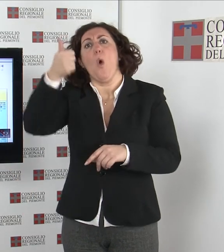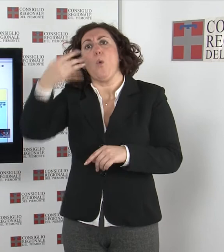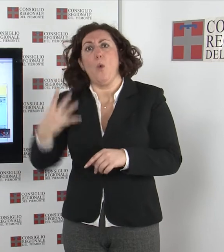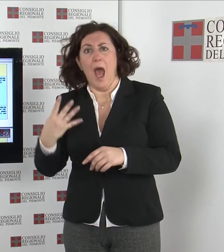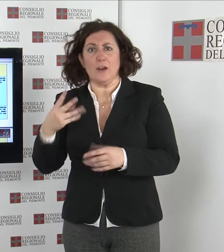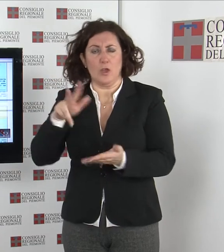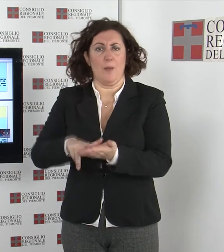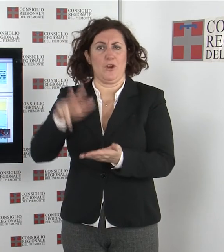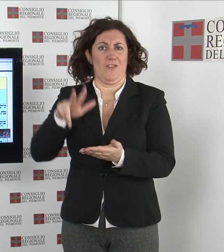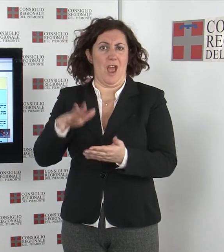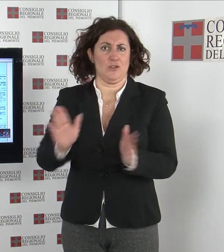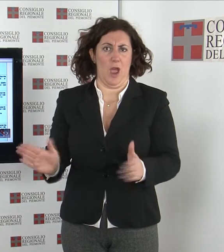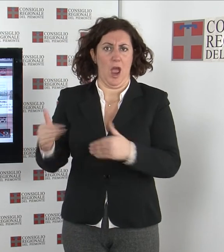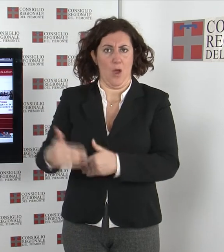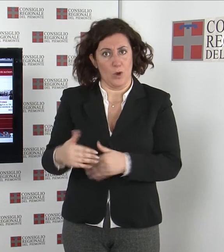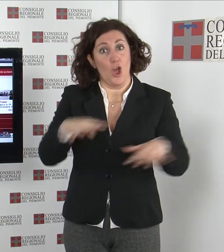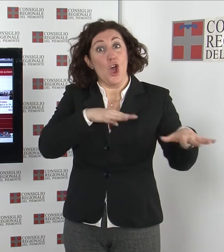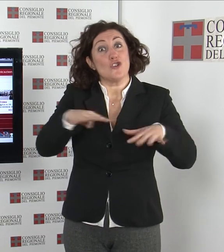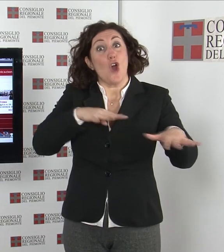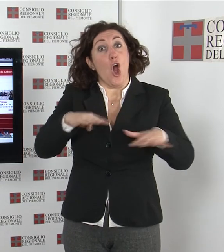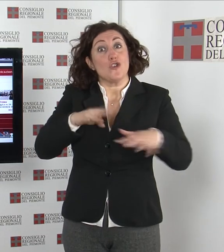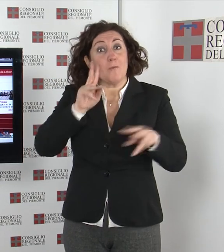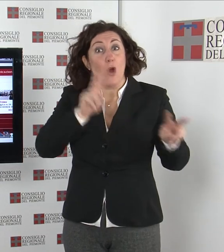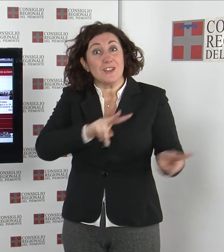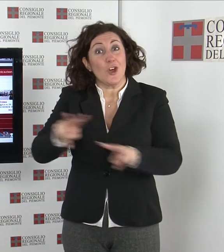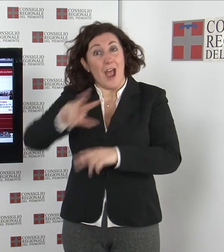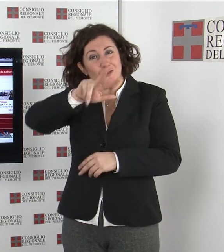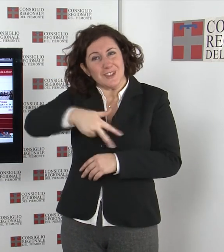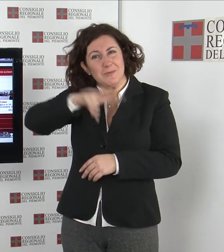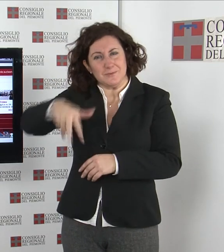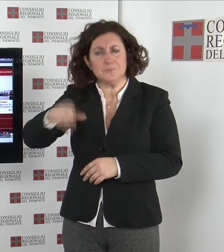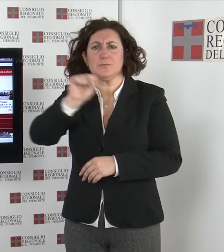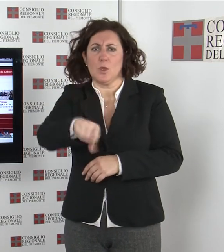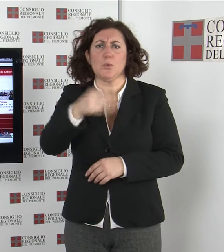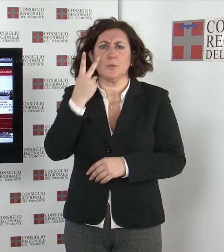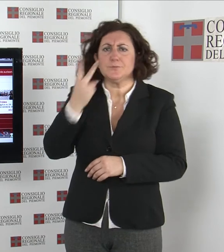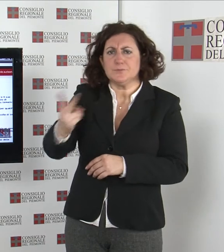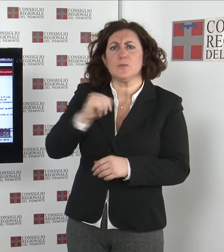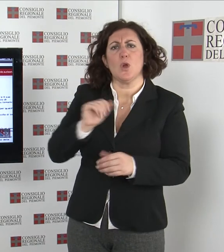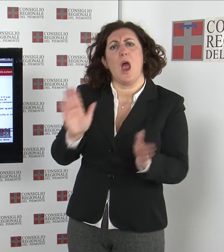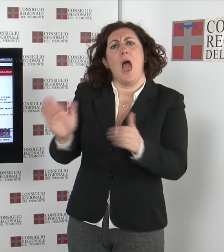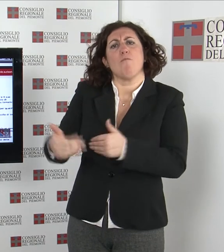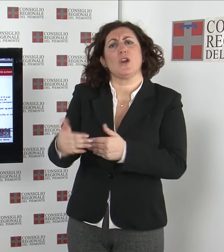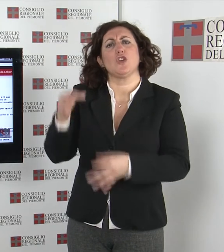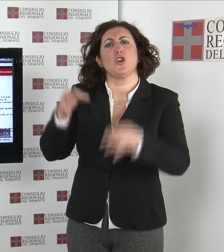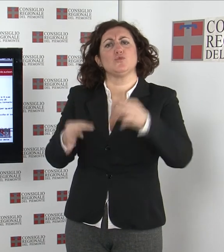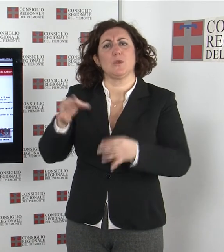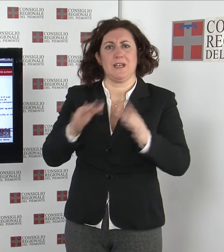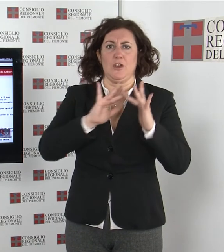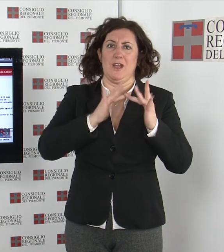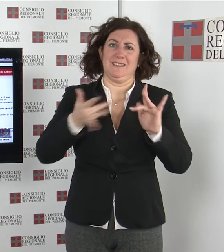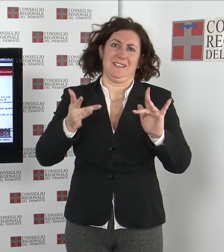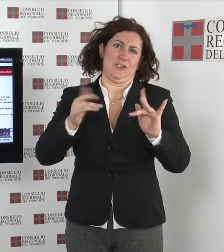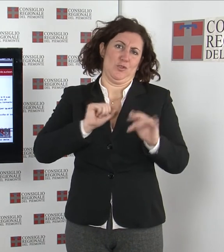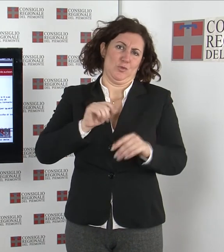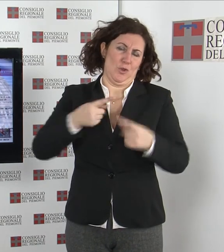monitoraggio trimestrale aggiornato a fine settembre è consultabile nella sezione del laboratorio giuridico sul sito internet